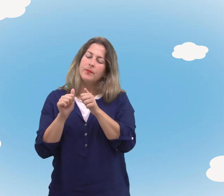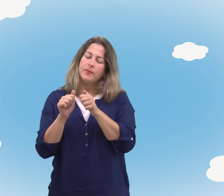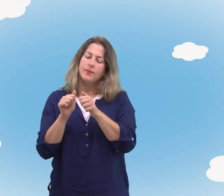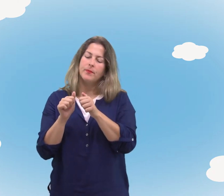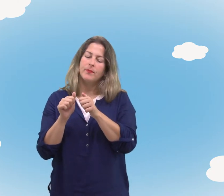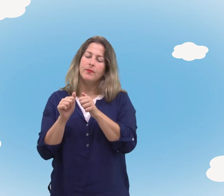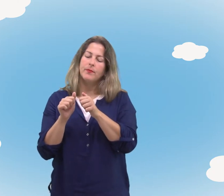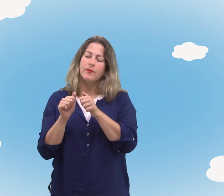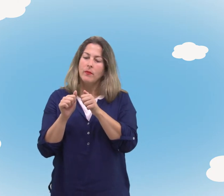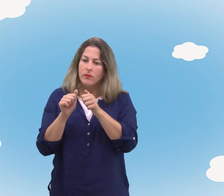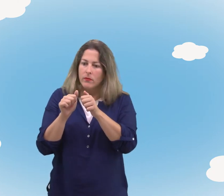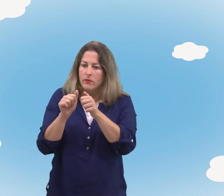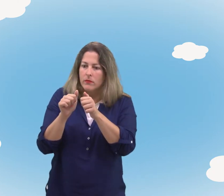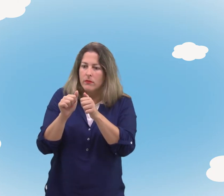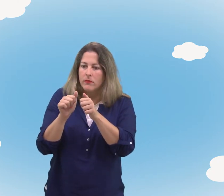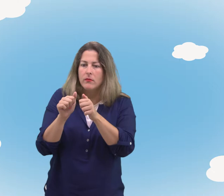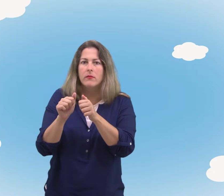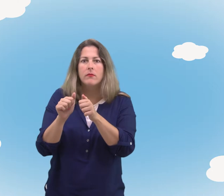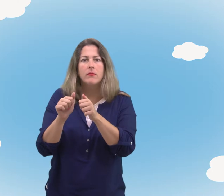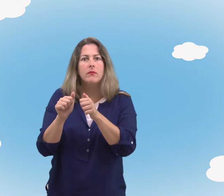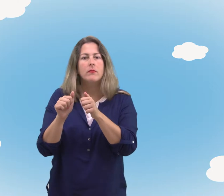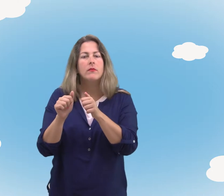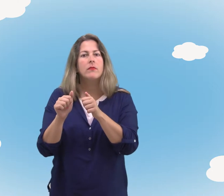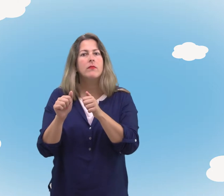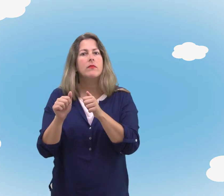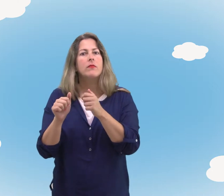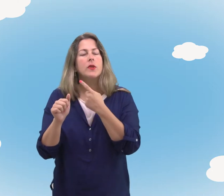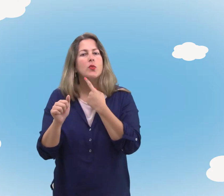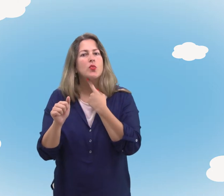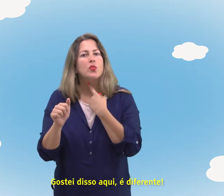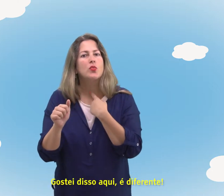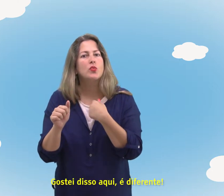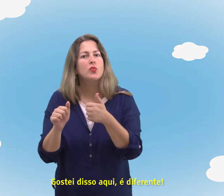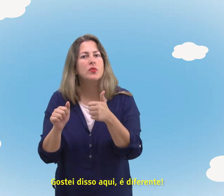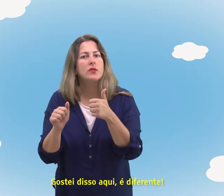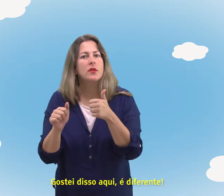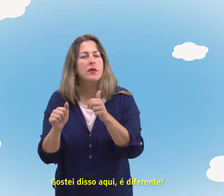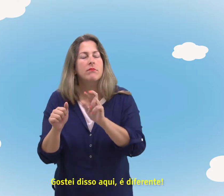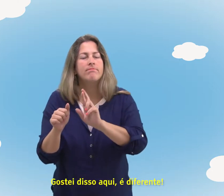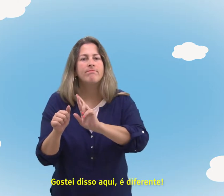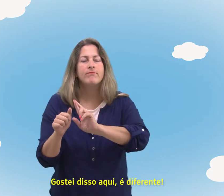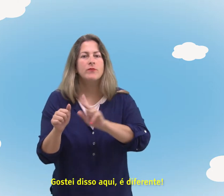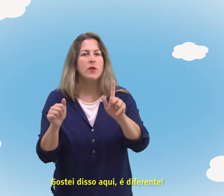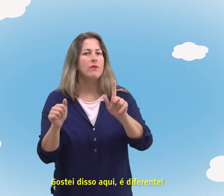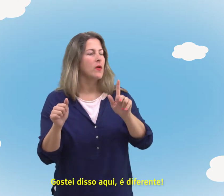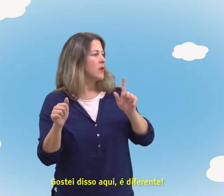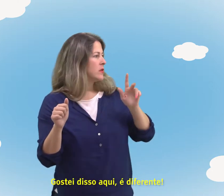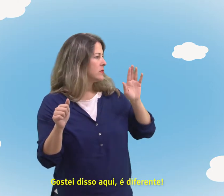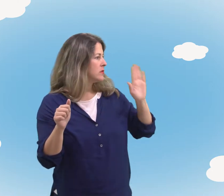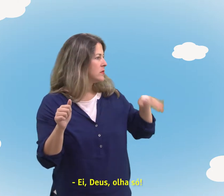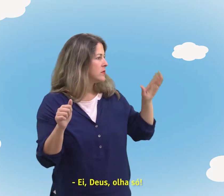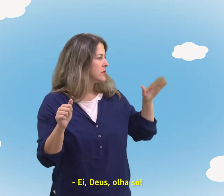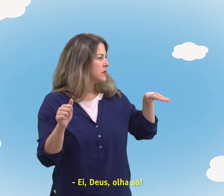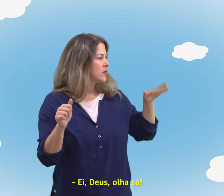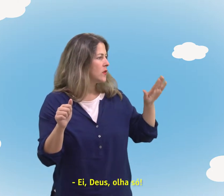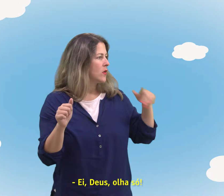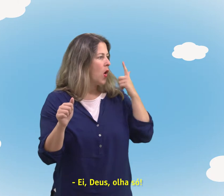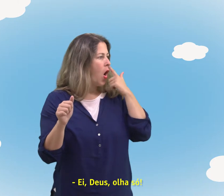a mulher gostei isso aqui é diferente e em deus olha